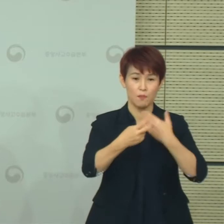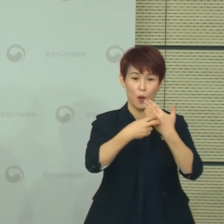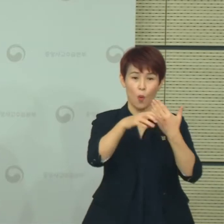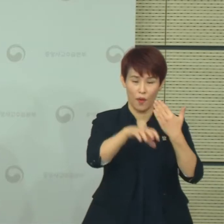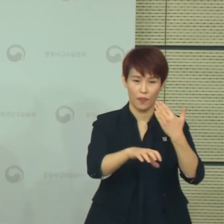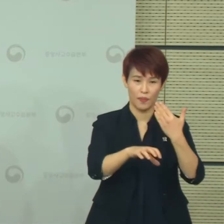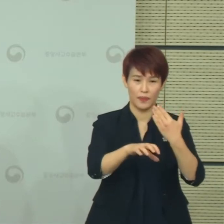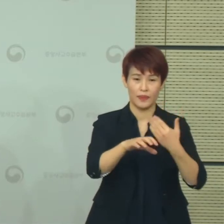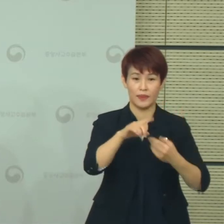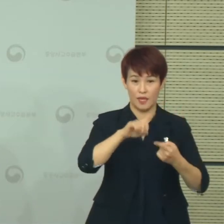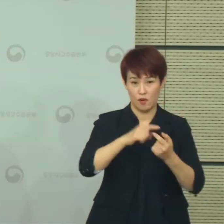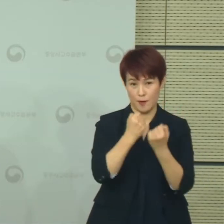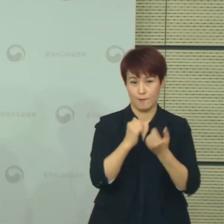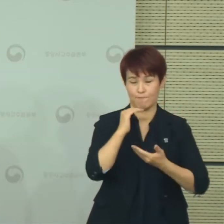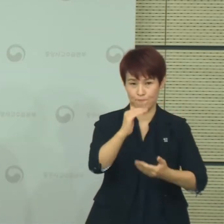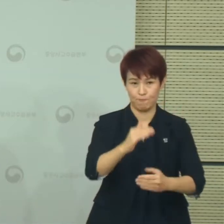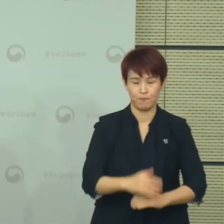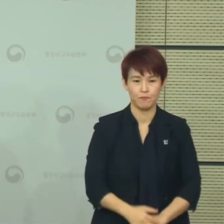대해 말씀드리겠습니다.